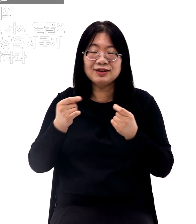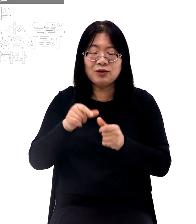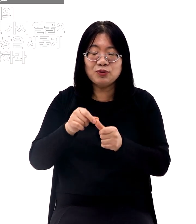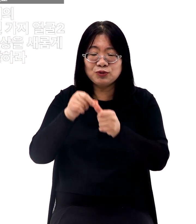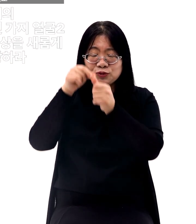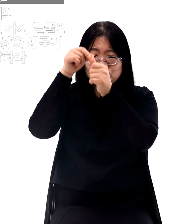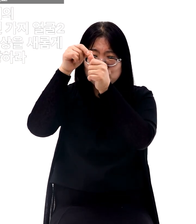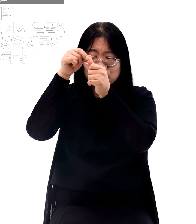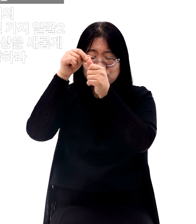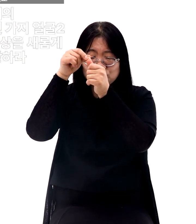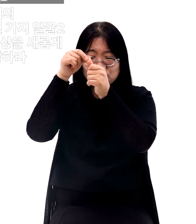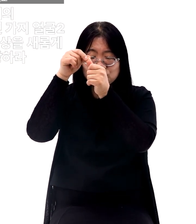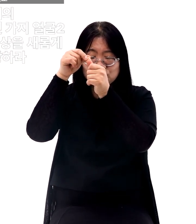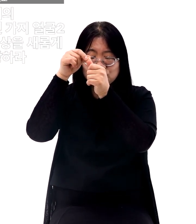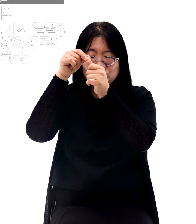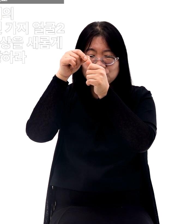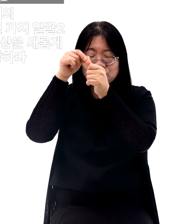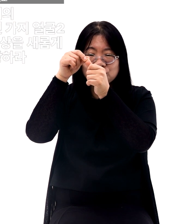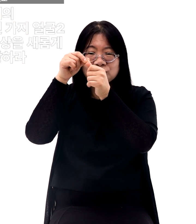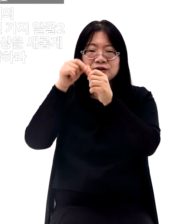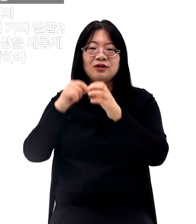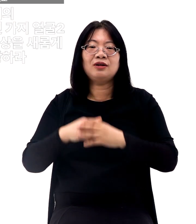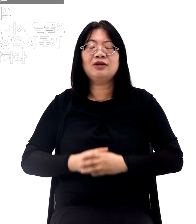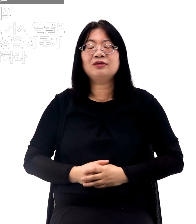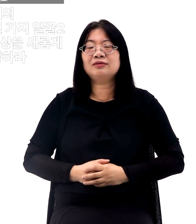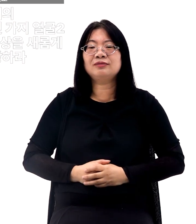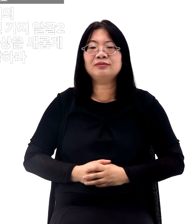구원하심이 시작.